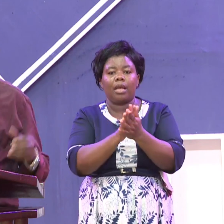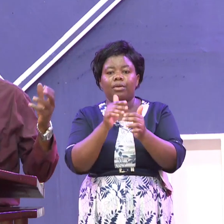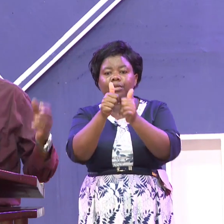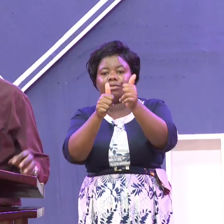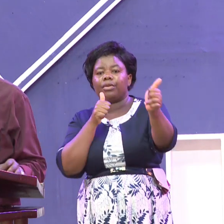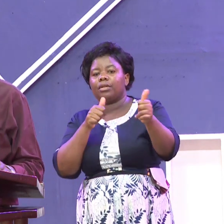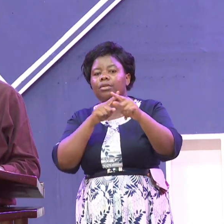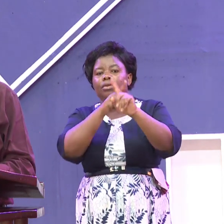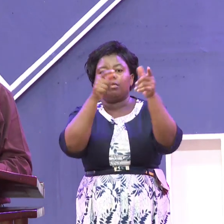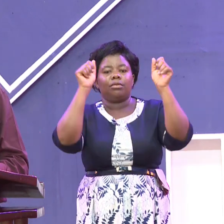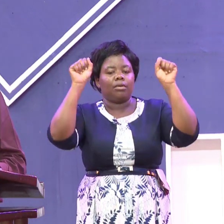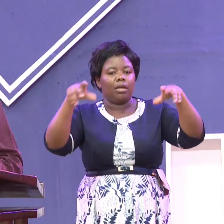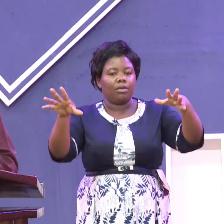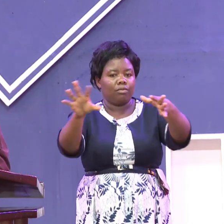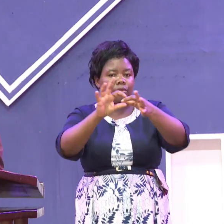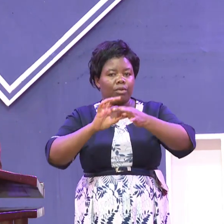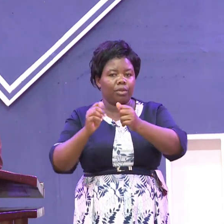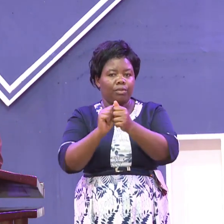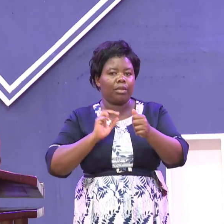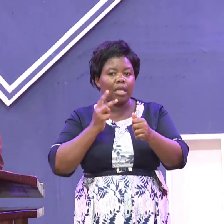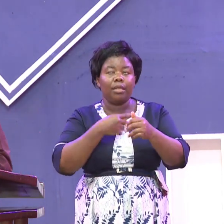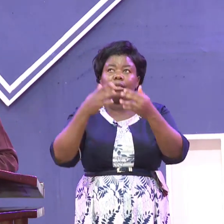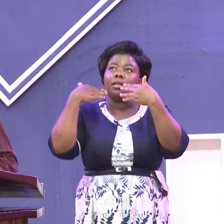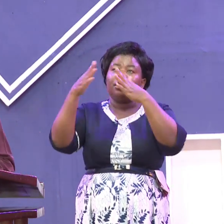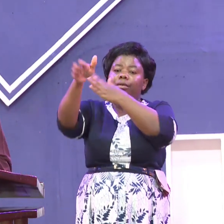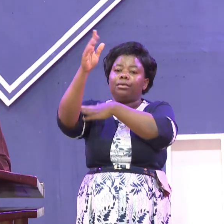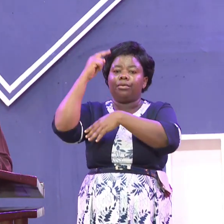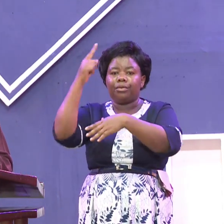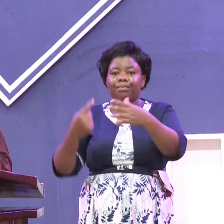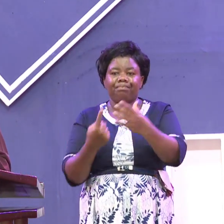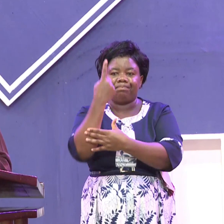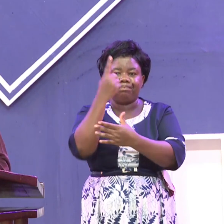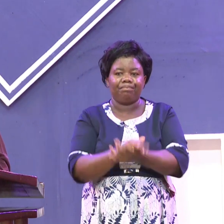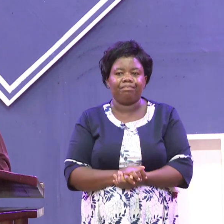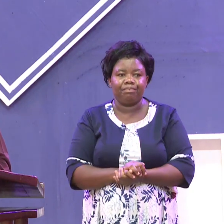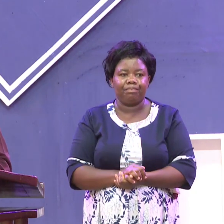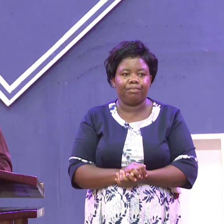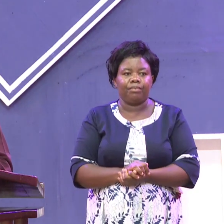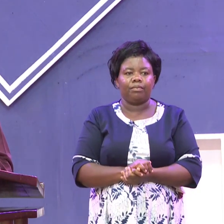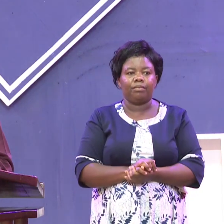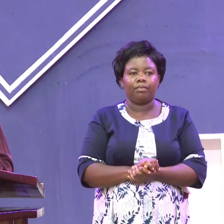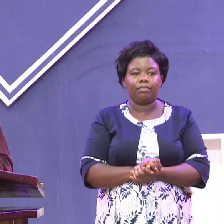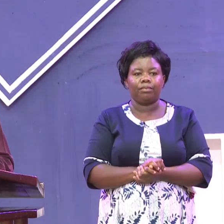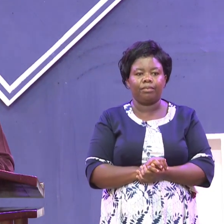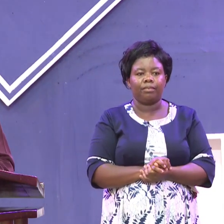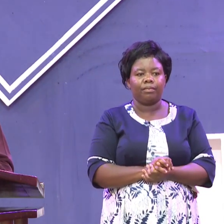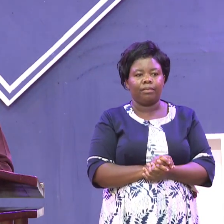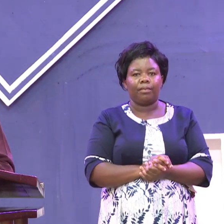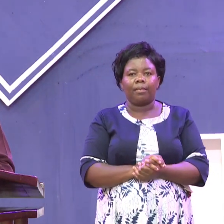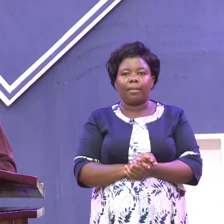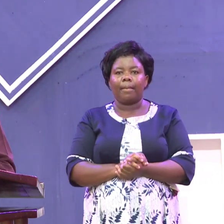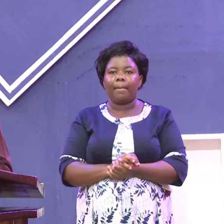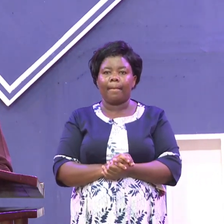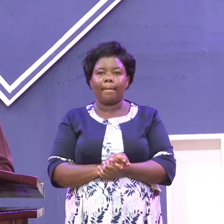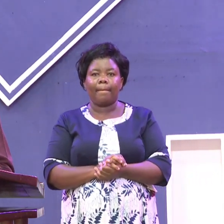okutufuna twebalize wamu Mukama okutuwa omukisa ogwo. Let us thank God for the opportunity he has granted us to be